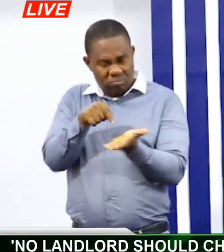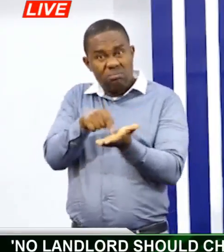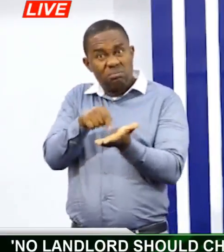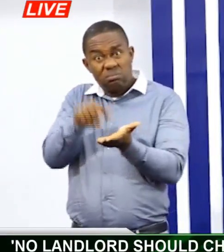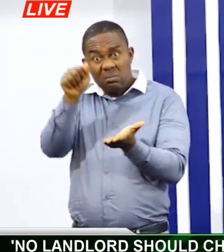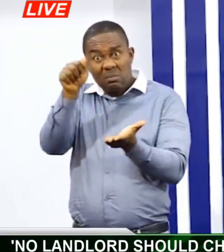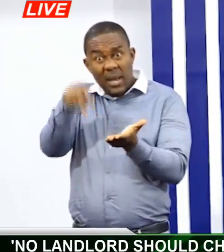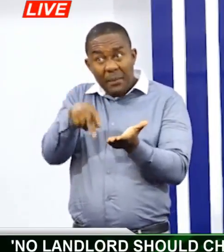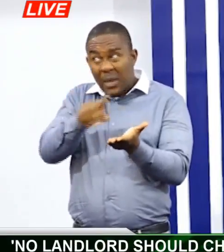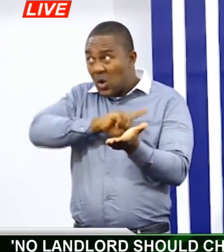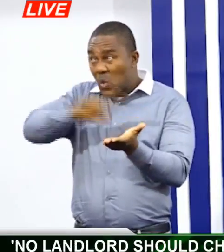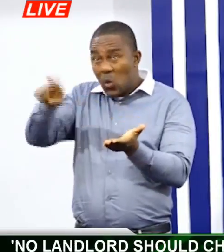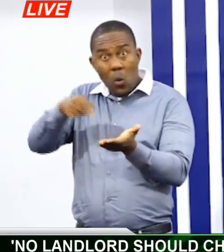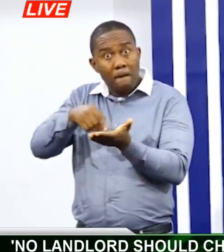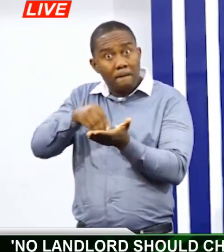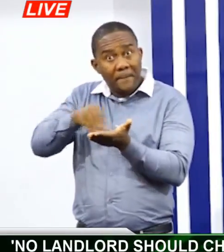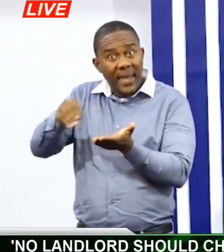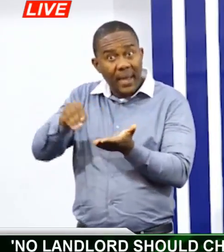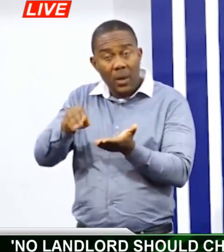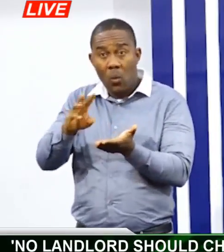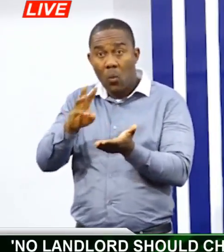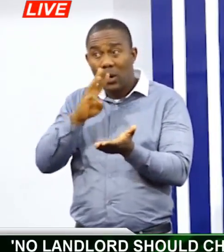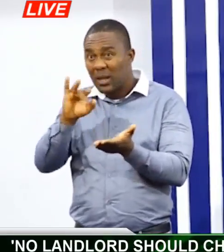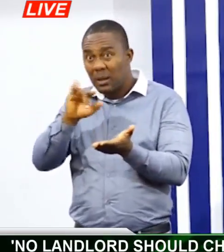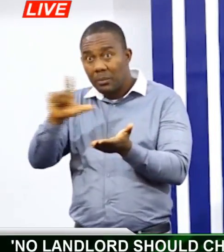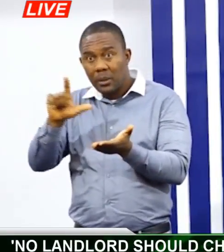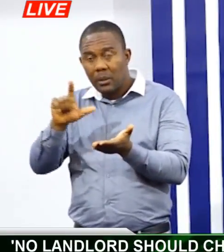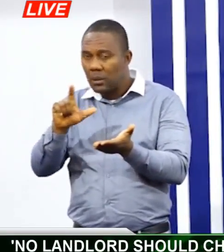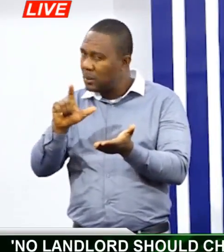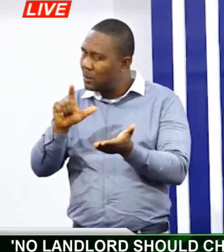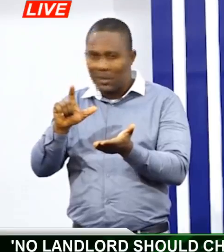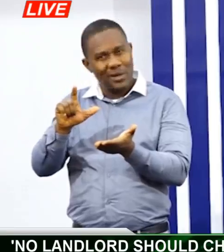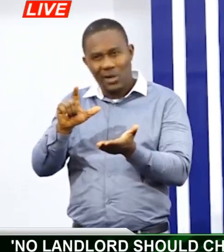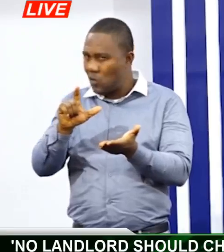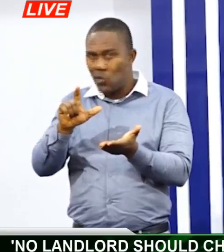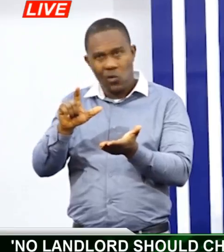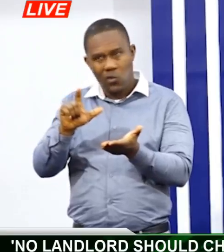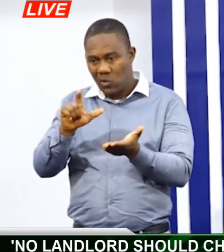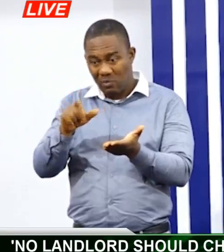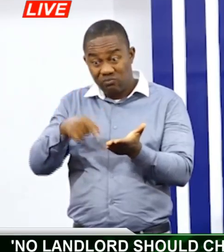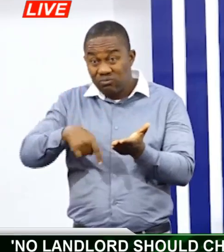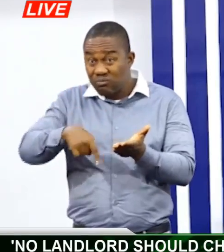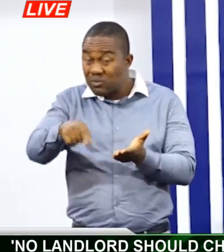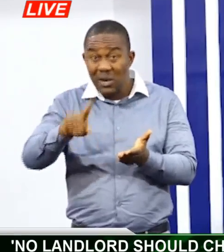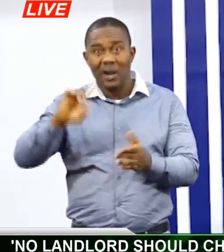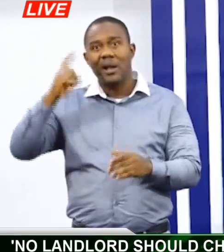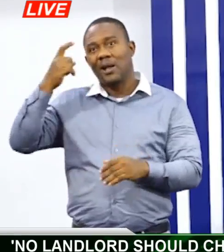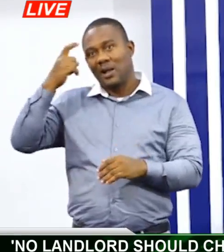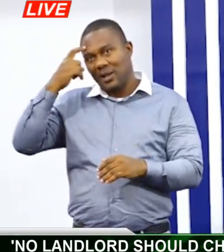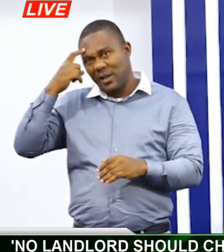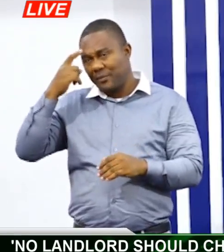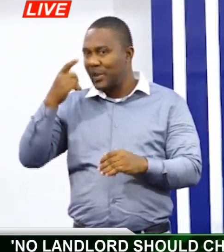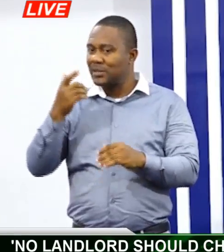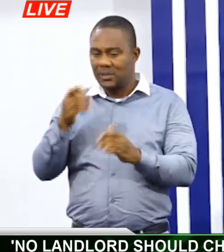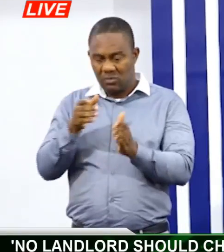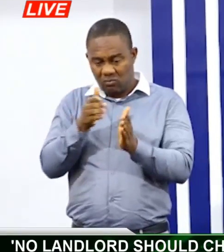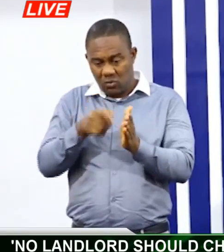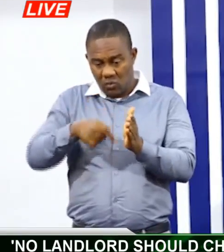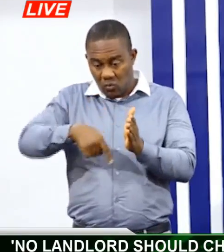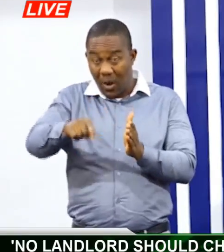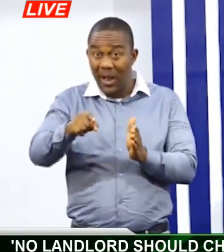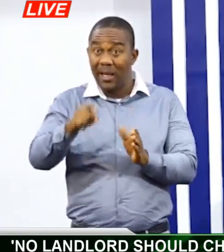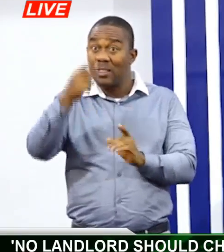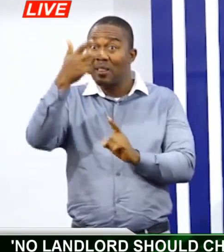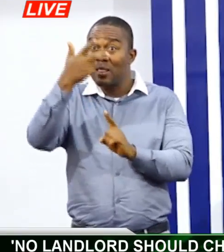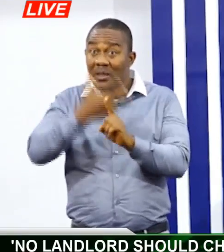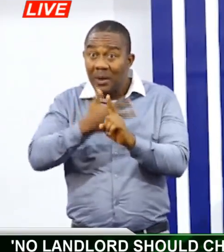omunkotua water bill ye mpese bibia betwintwan sa adefefa o mampanya ya ma ye nyina no mu eiti